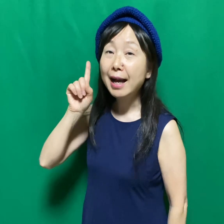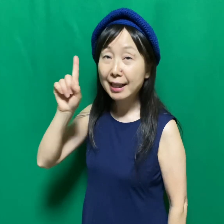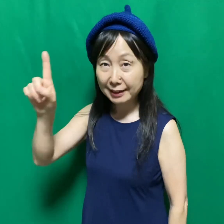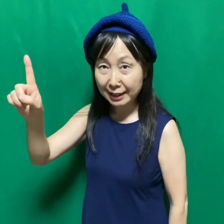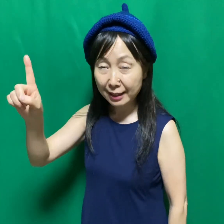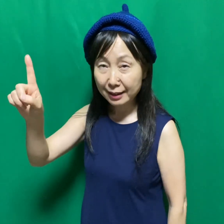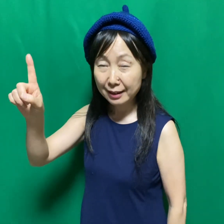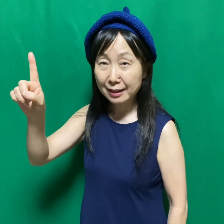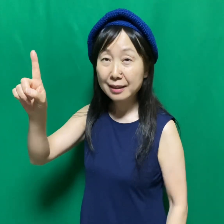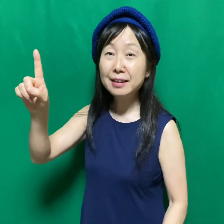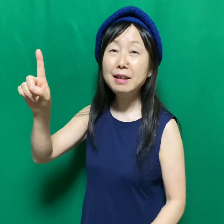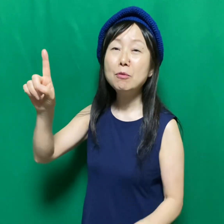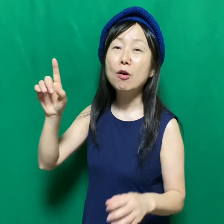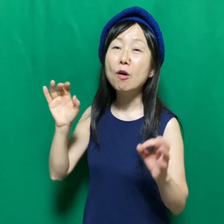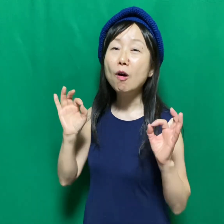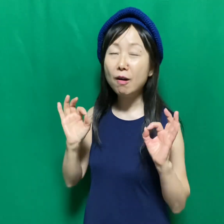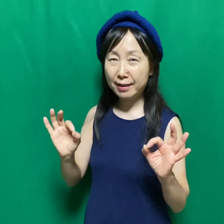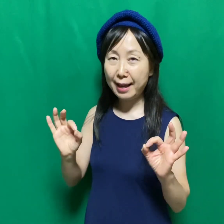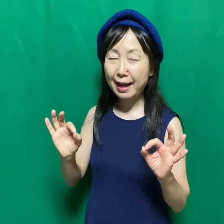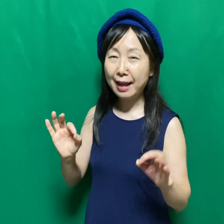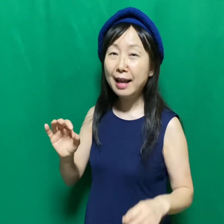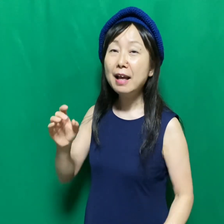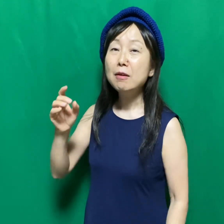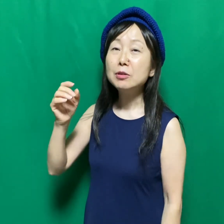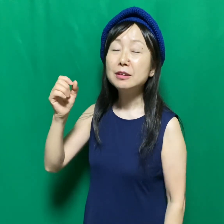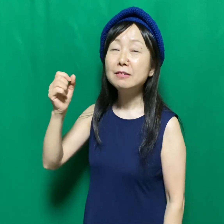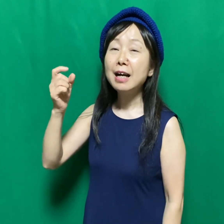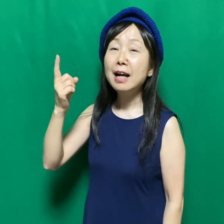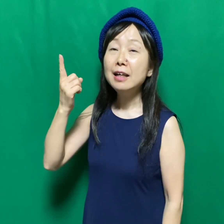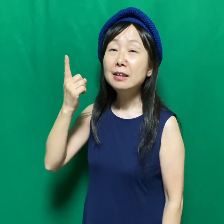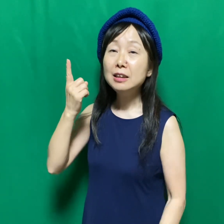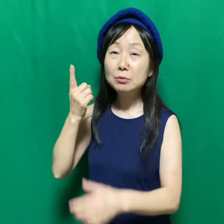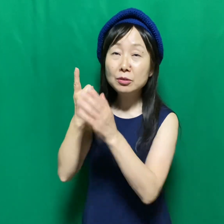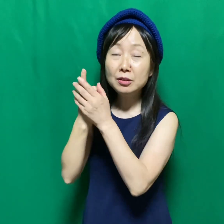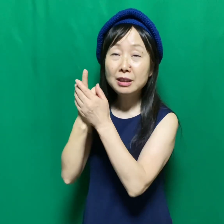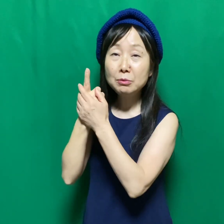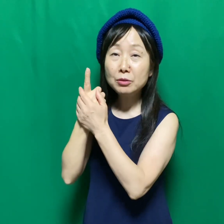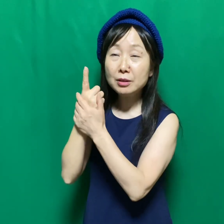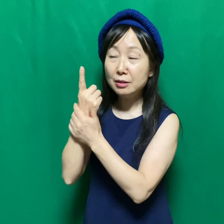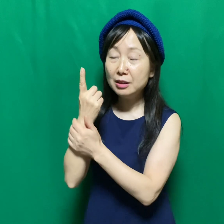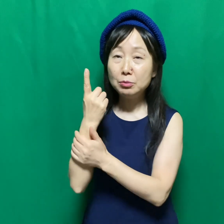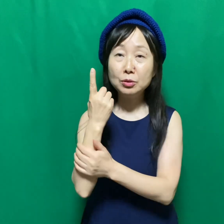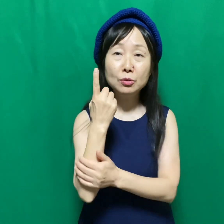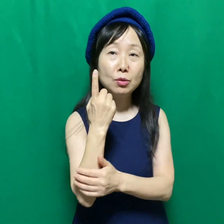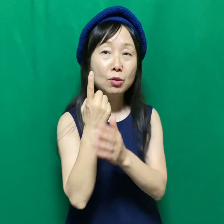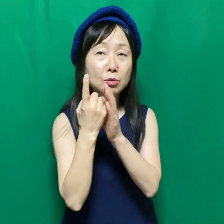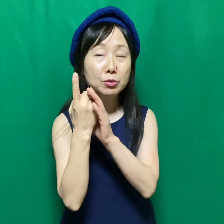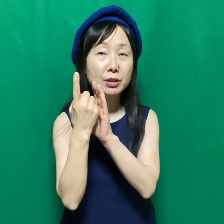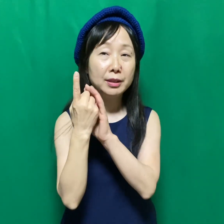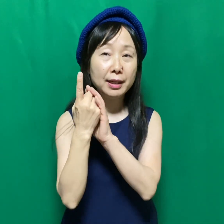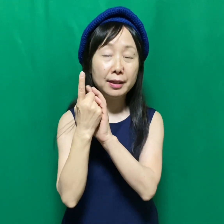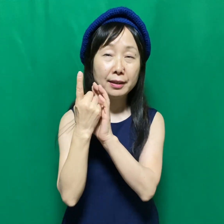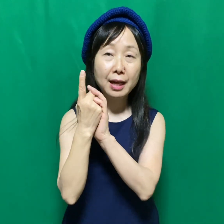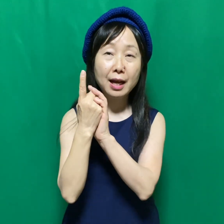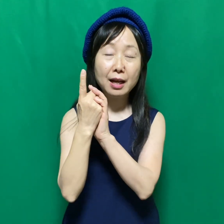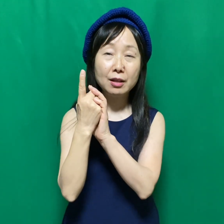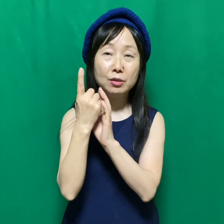日でも OK、 もしくは自分に向、自分の方を向いていた指